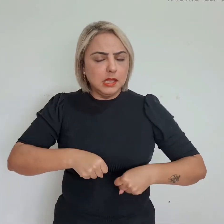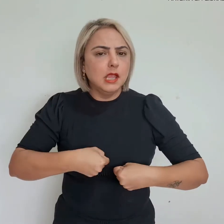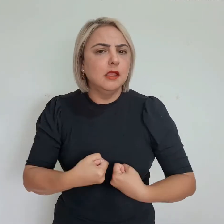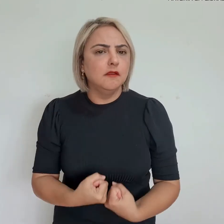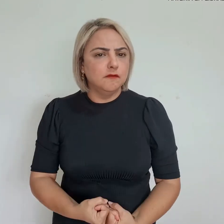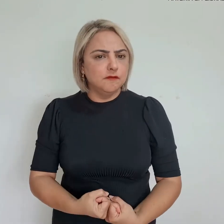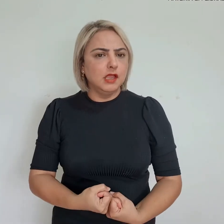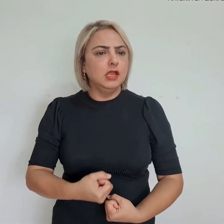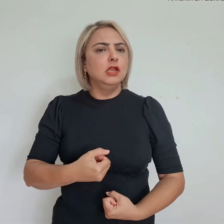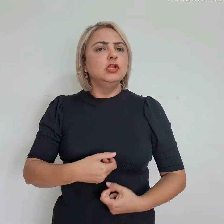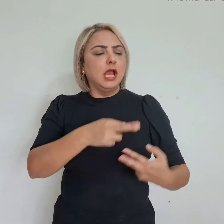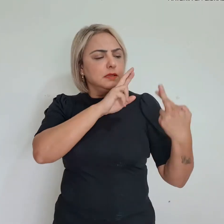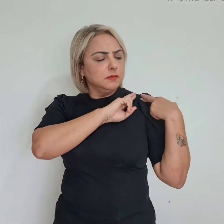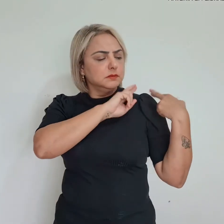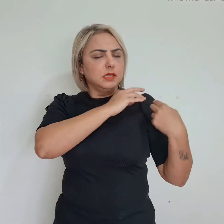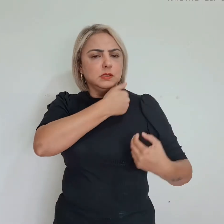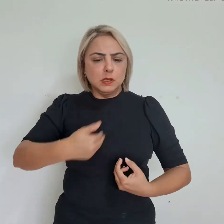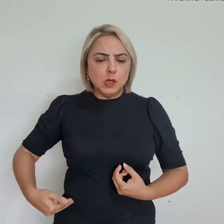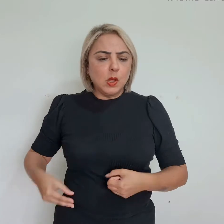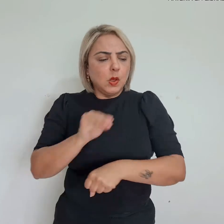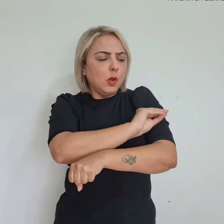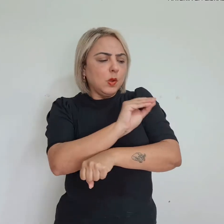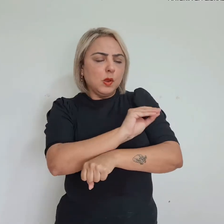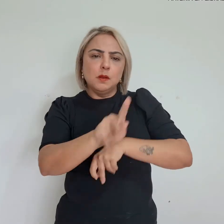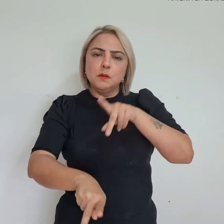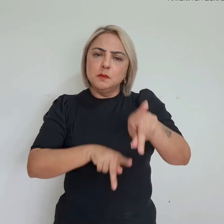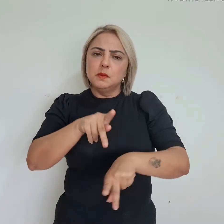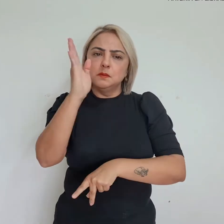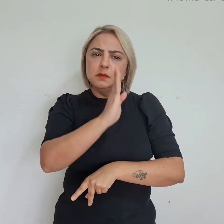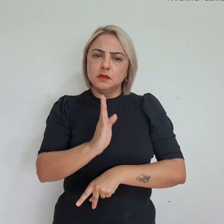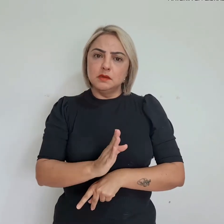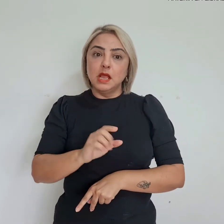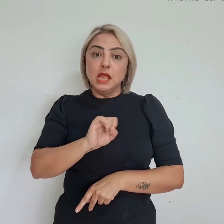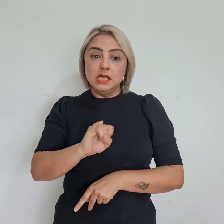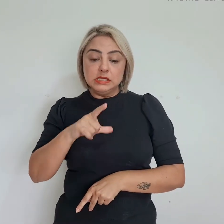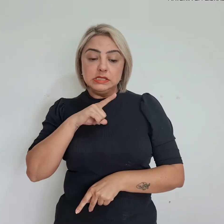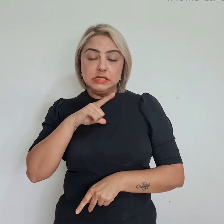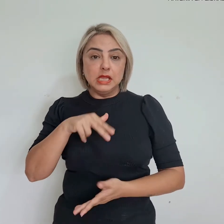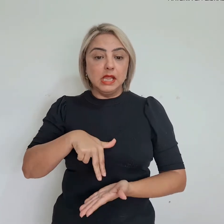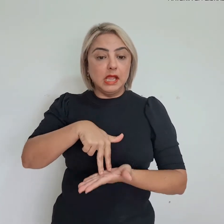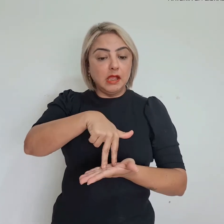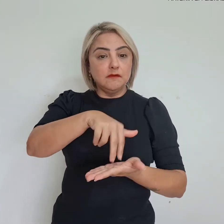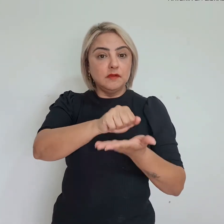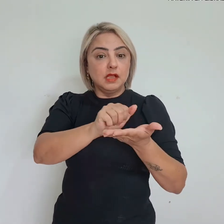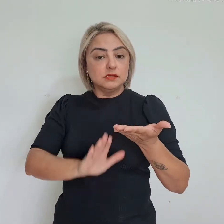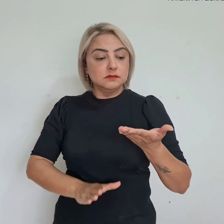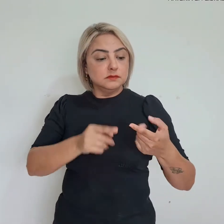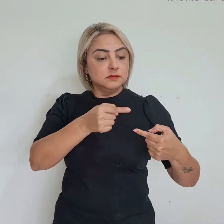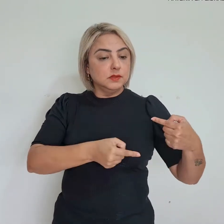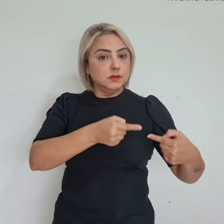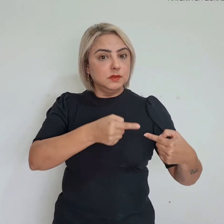defende o papel do Estado de cuidar da população brasileira e se tem à frente das ações políticas